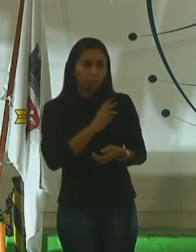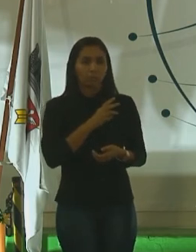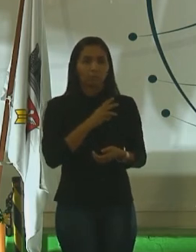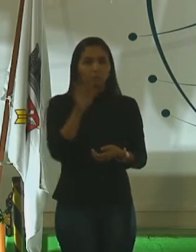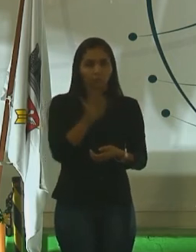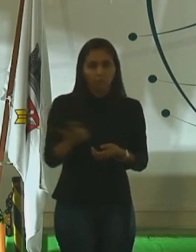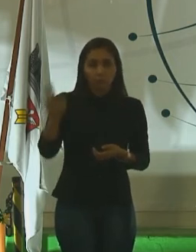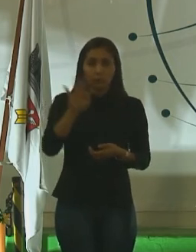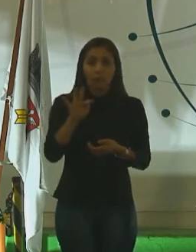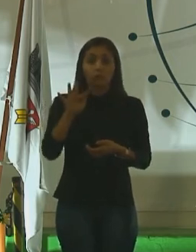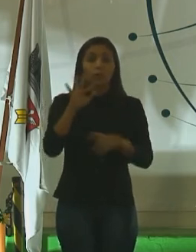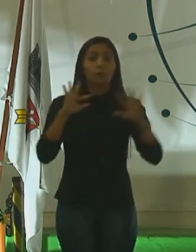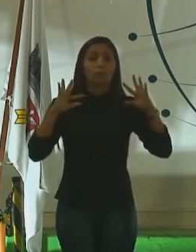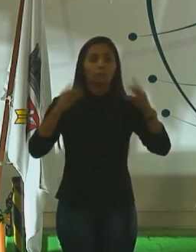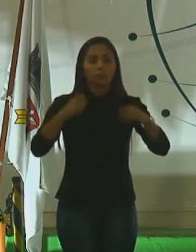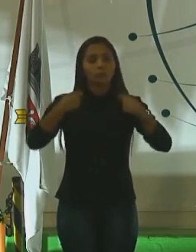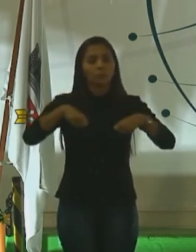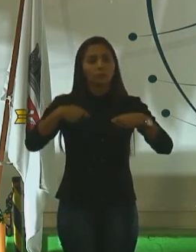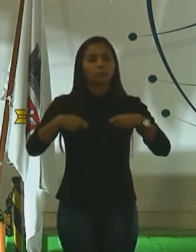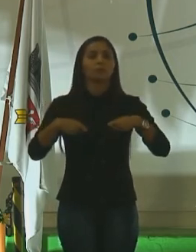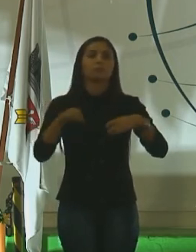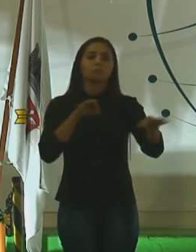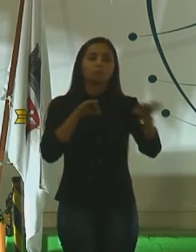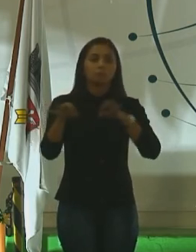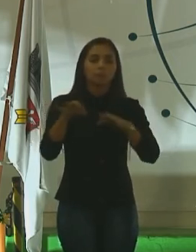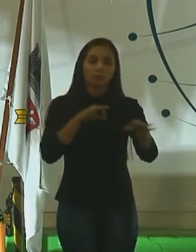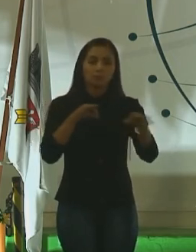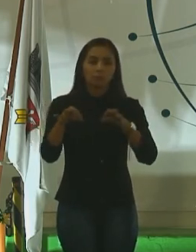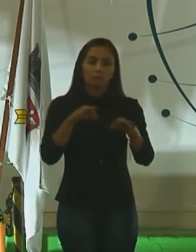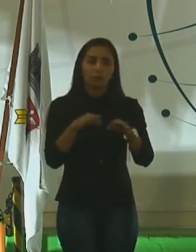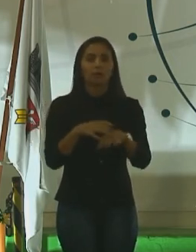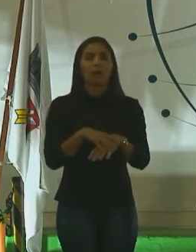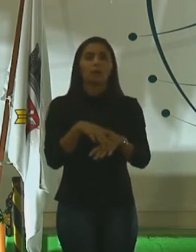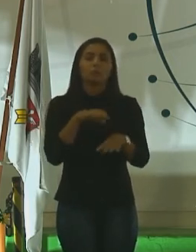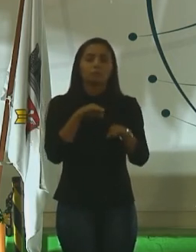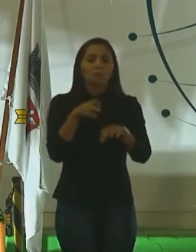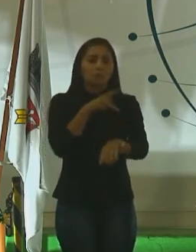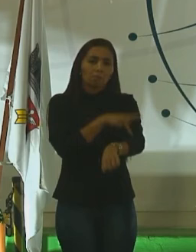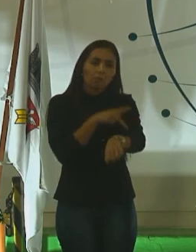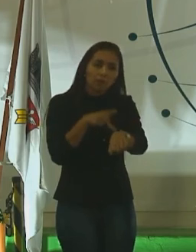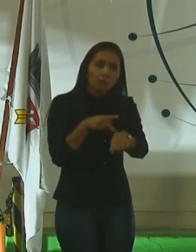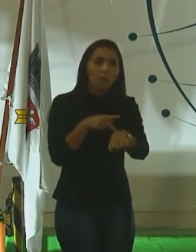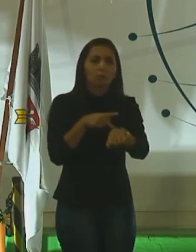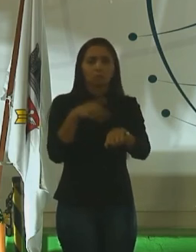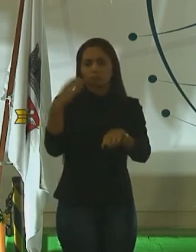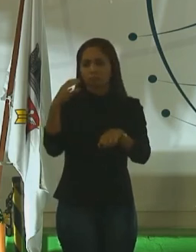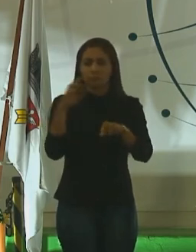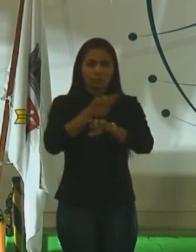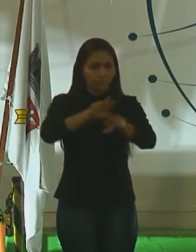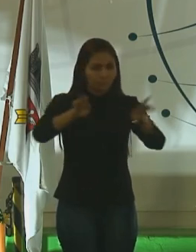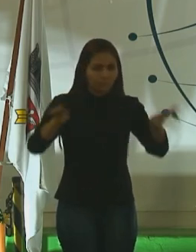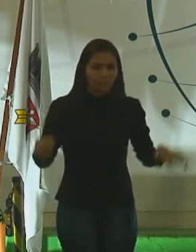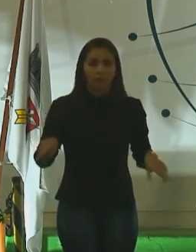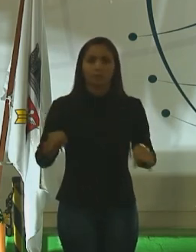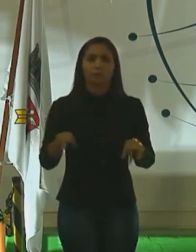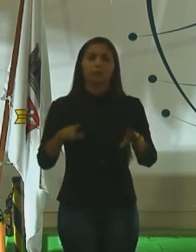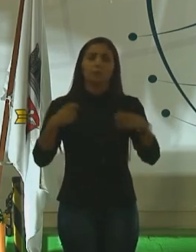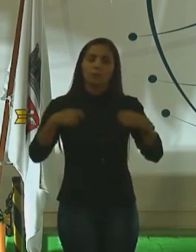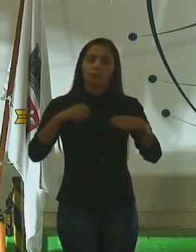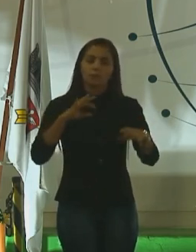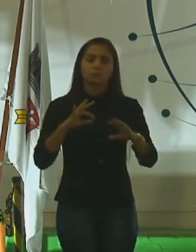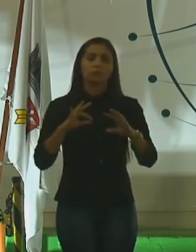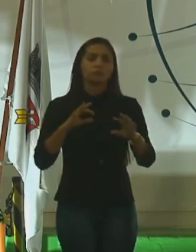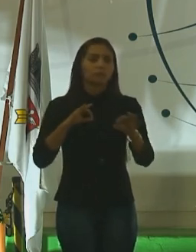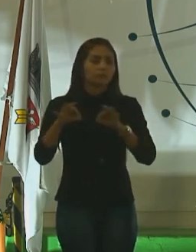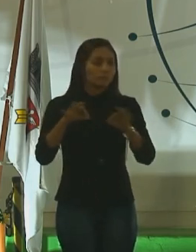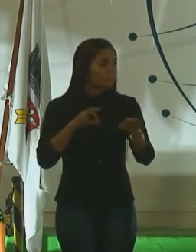nós devemos nos preparar, tanto do ponto de vista pedagógico, científico, como também do ponto de vista pessoal